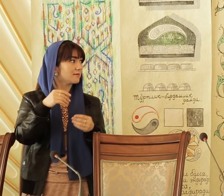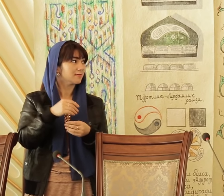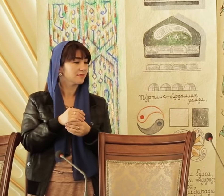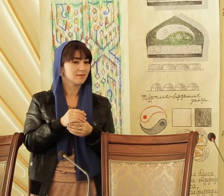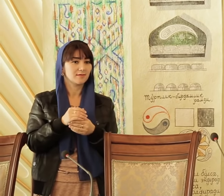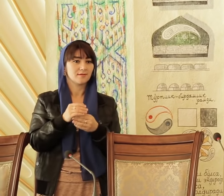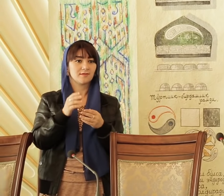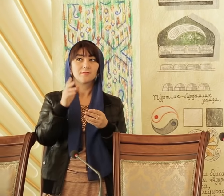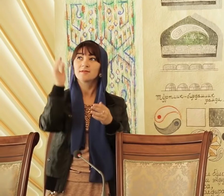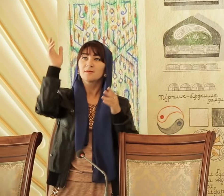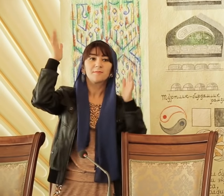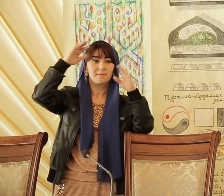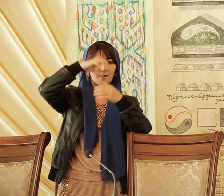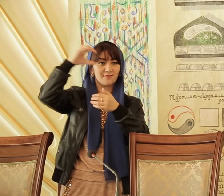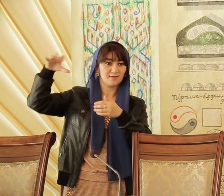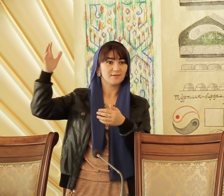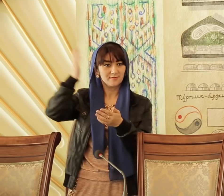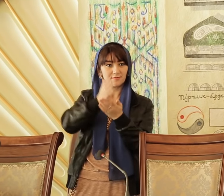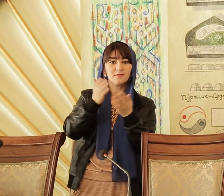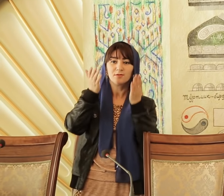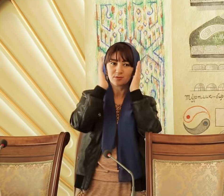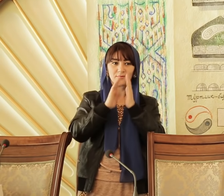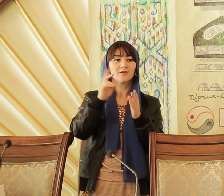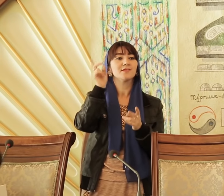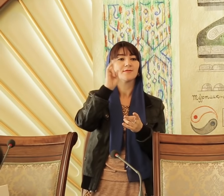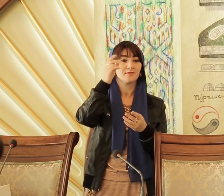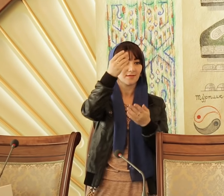Maqbaralarda duo tilovatga bag'ishlangan naqsh berilgan.